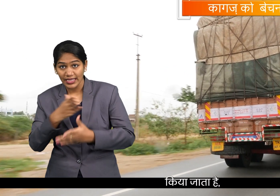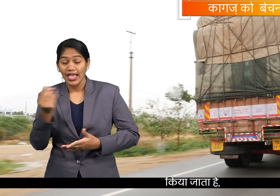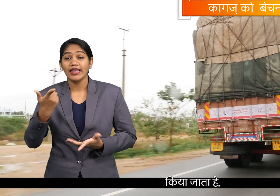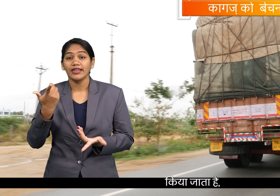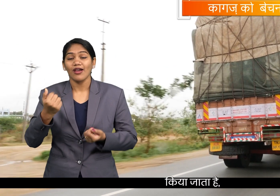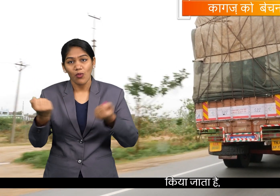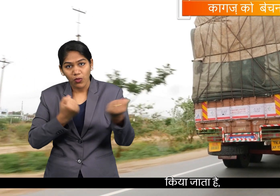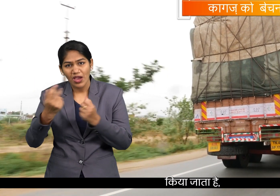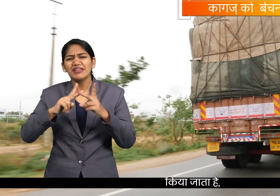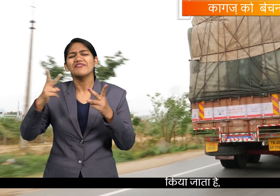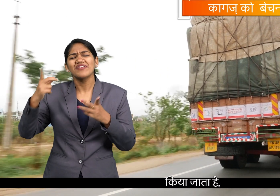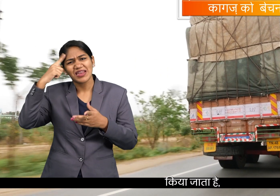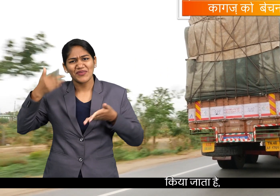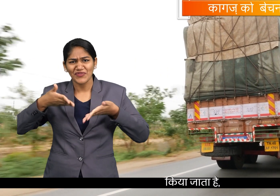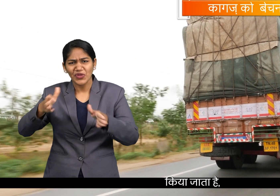है,